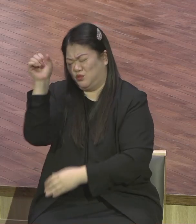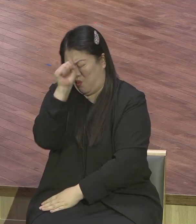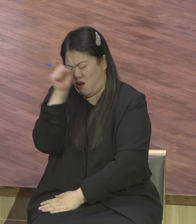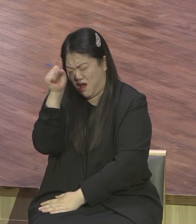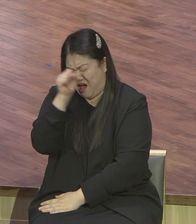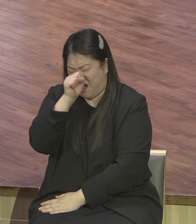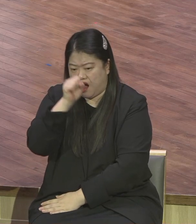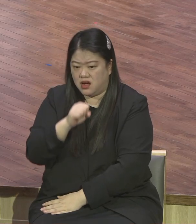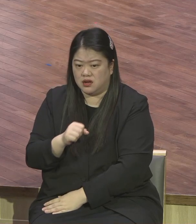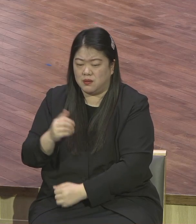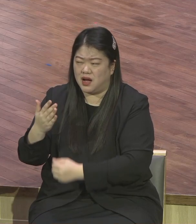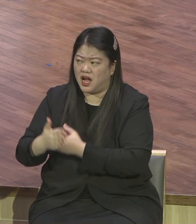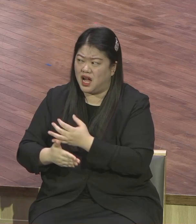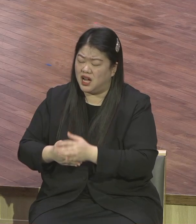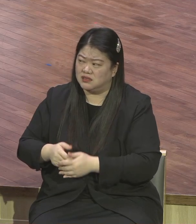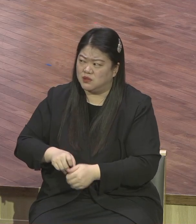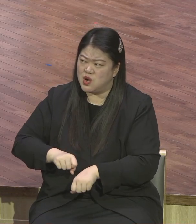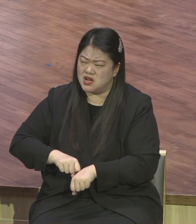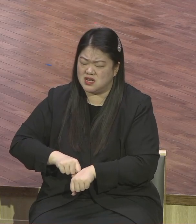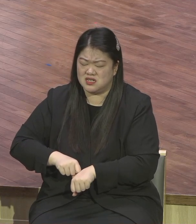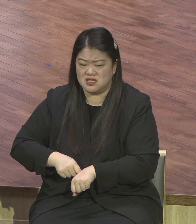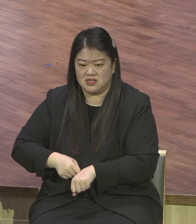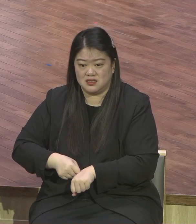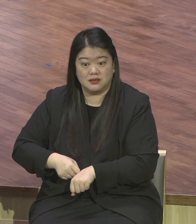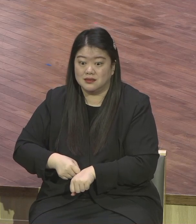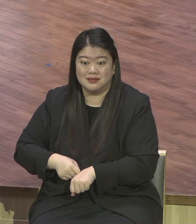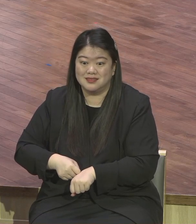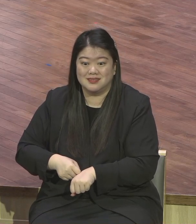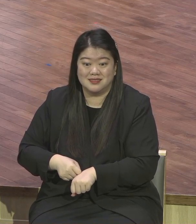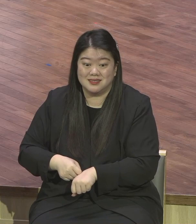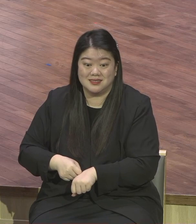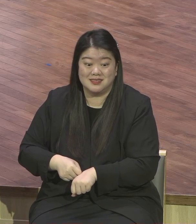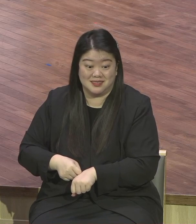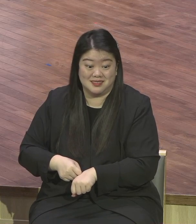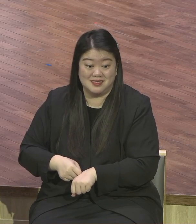나. 하나님 단순히 하나님 때문에.